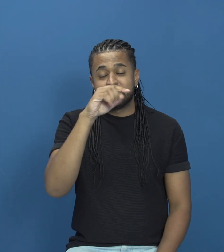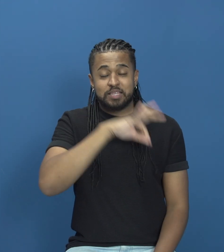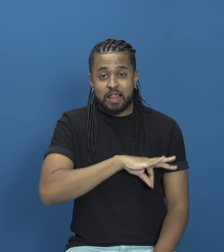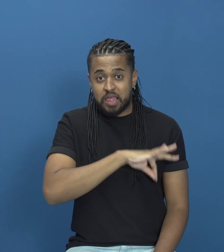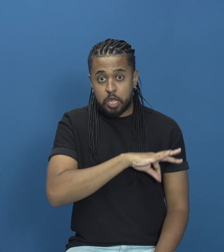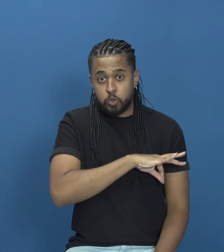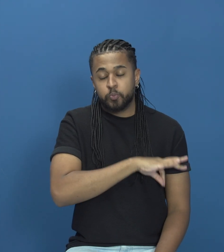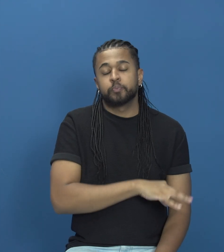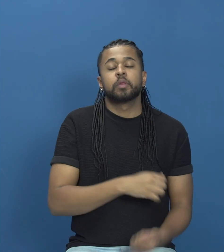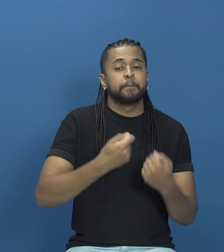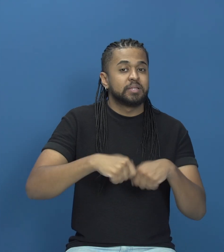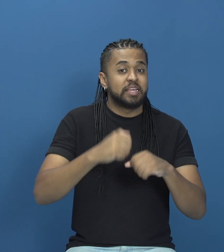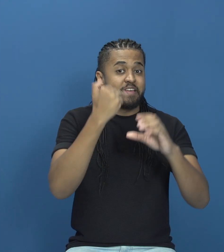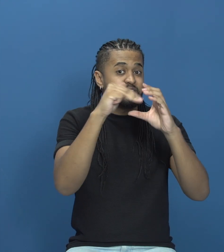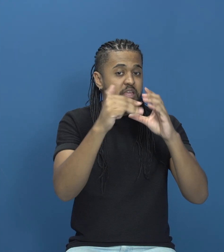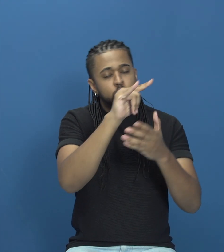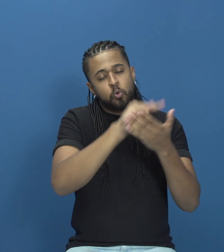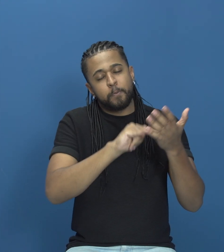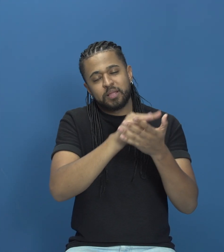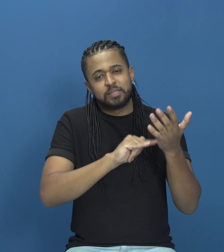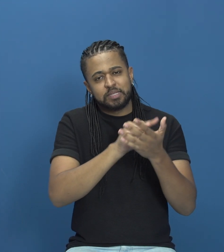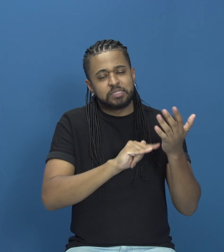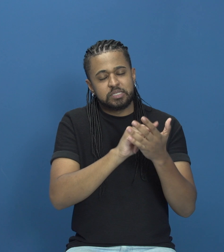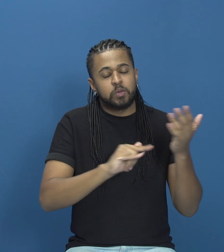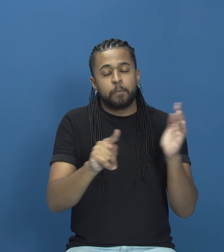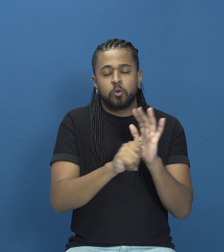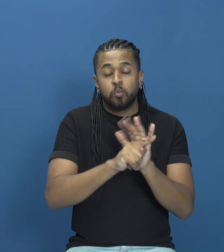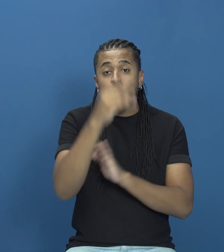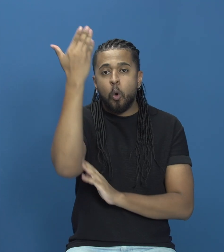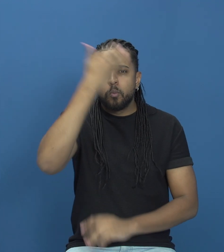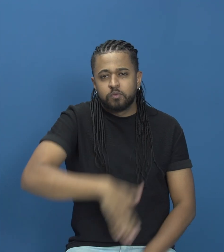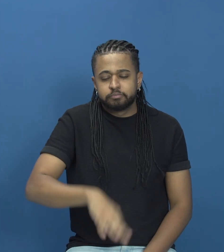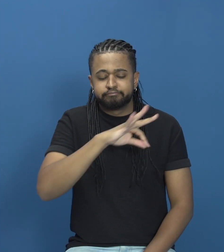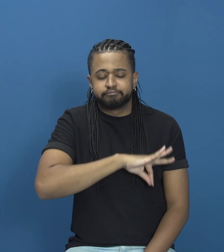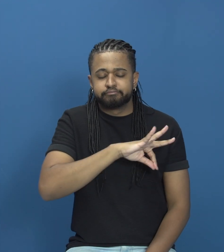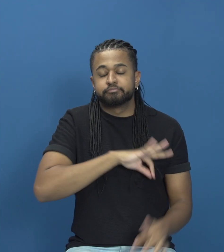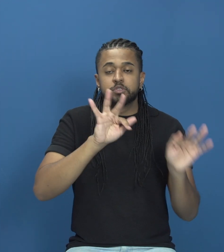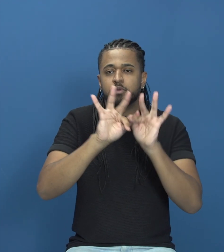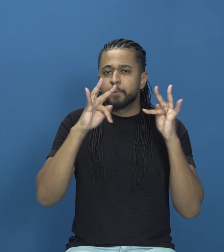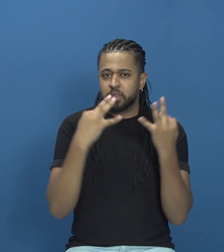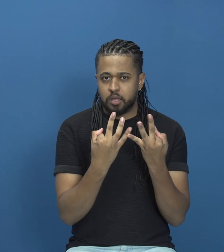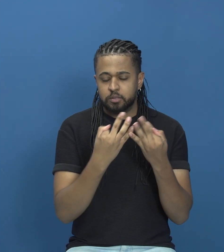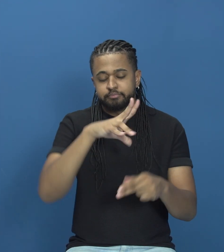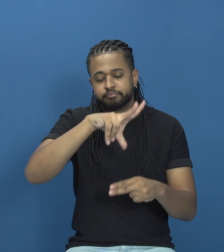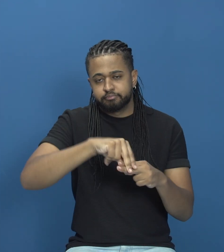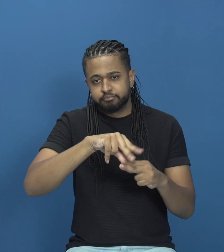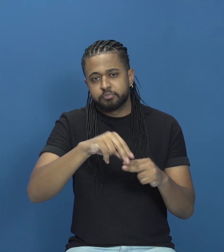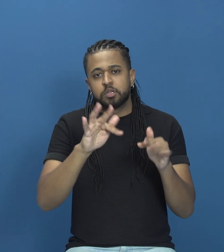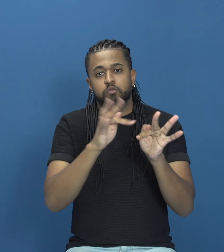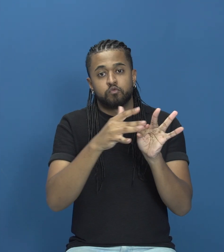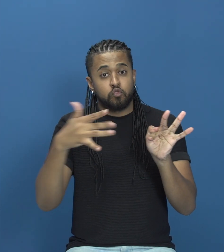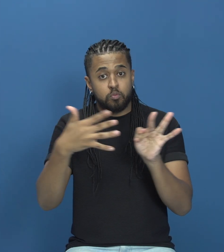mínimo, deverão enviar a documentação referente à comprovação de renda familiar, anexando ao